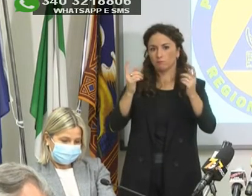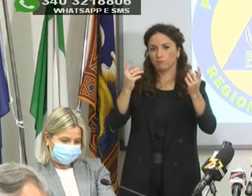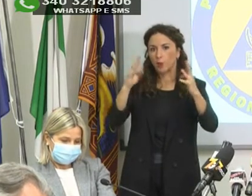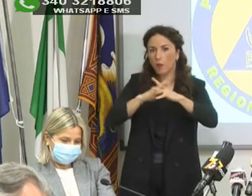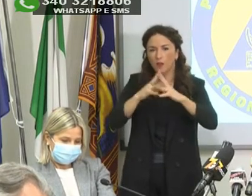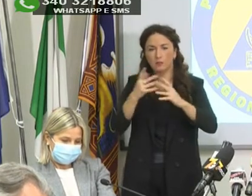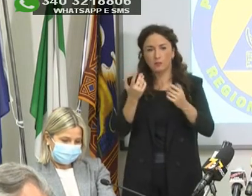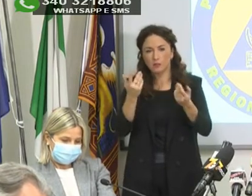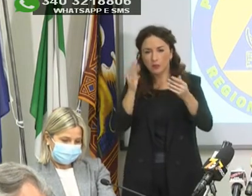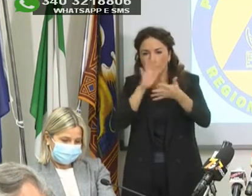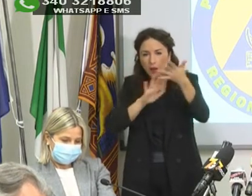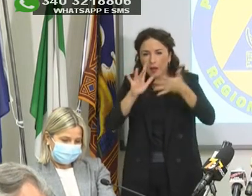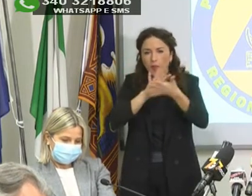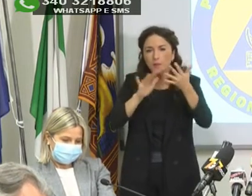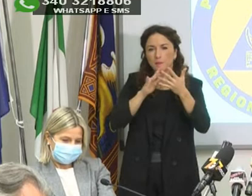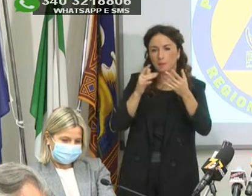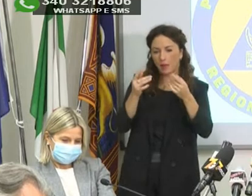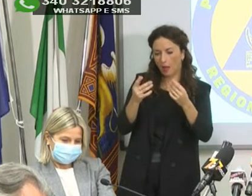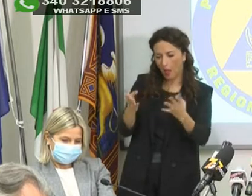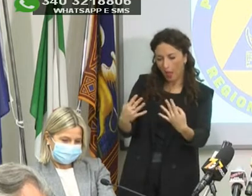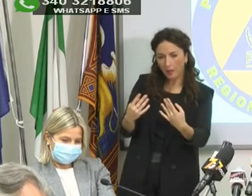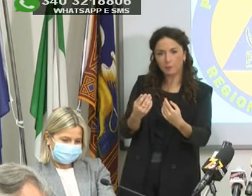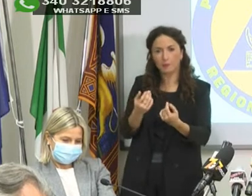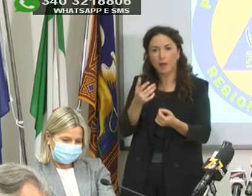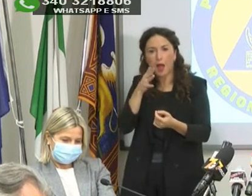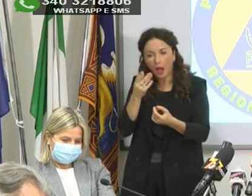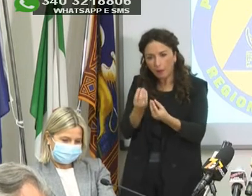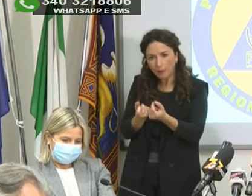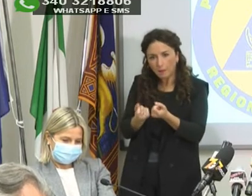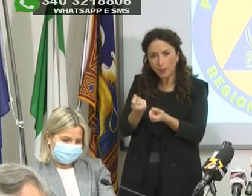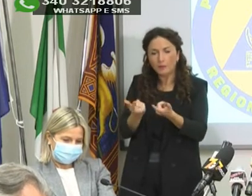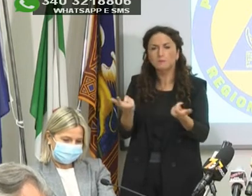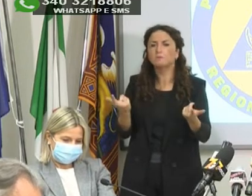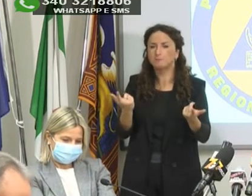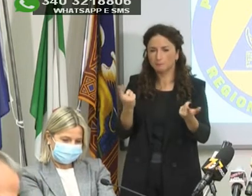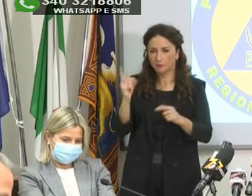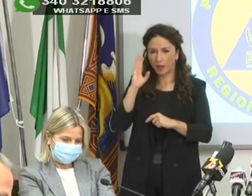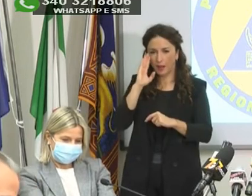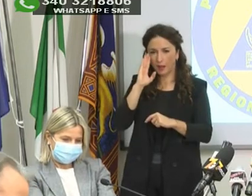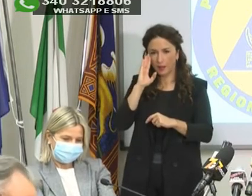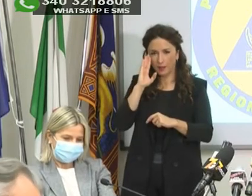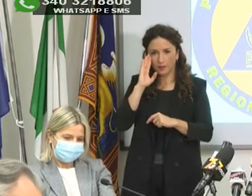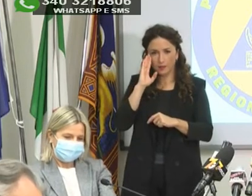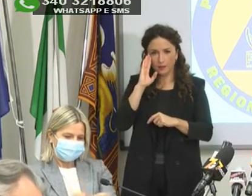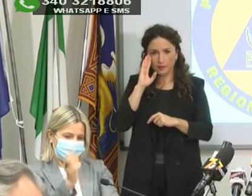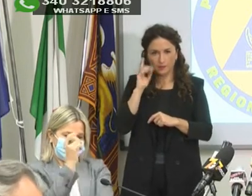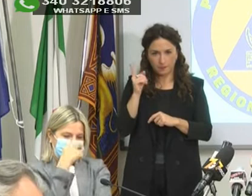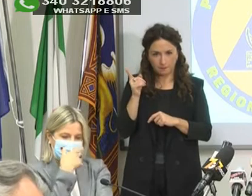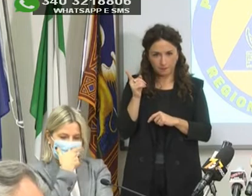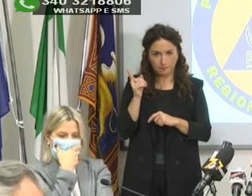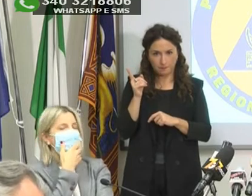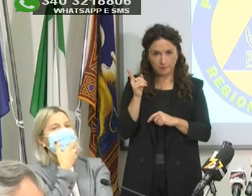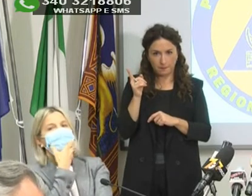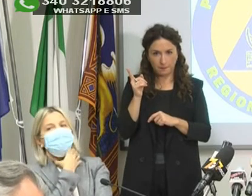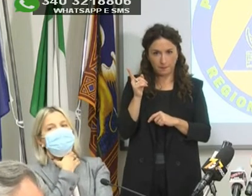la foschia, la rugiada nell'erba, cioè era, però a Waterloo si è trovato una montagna di pantano che non si aspettava